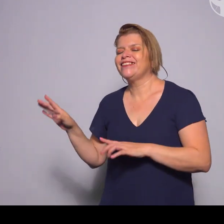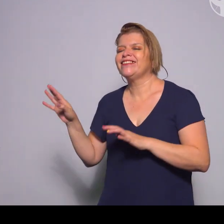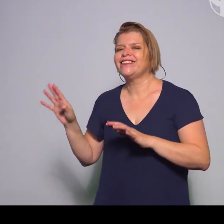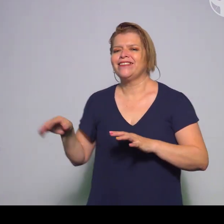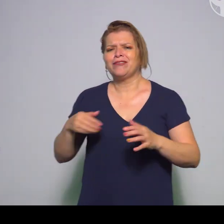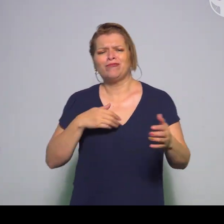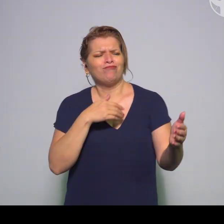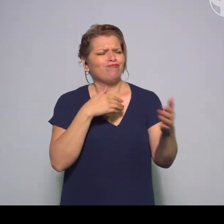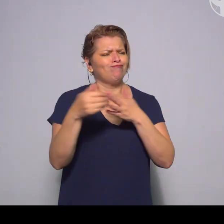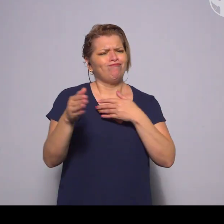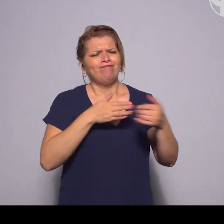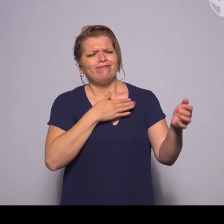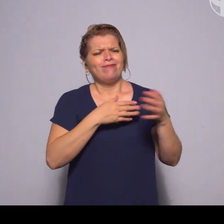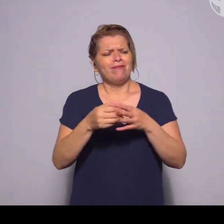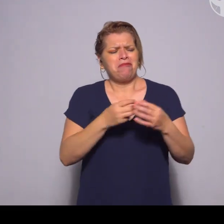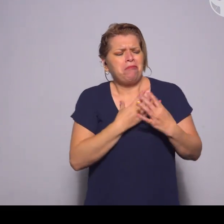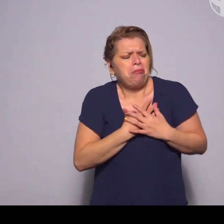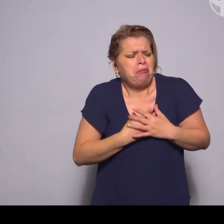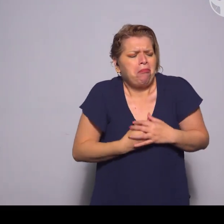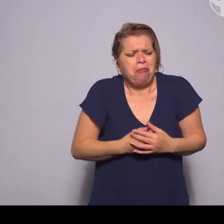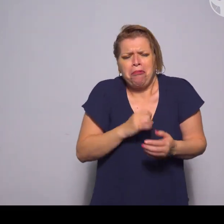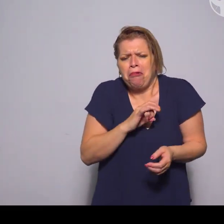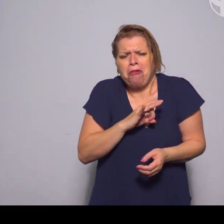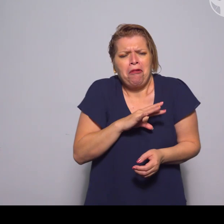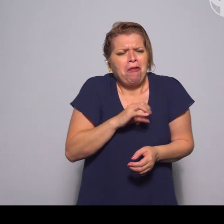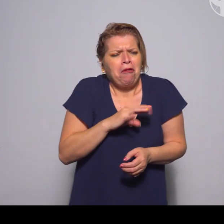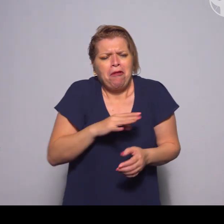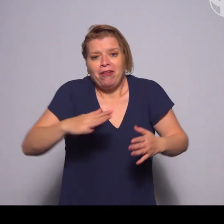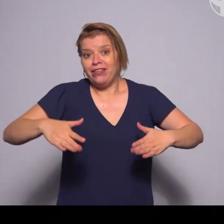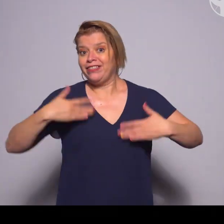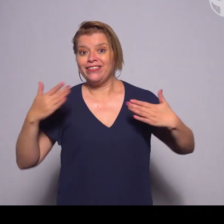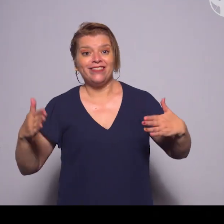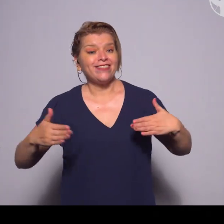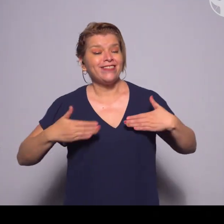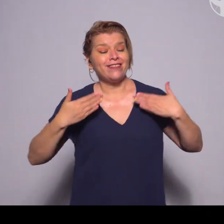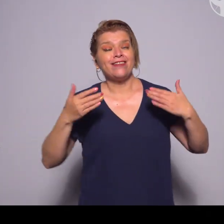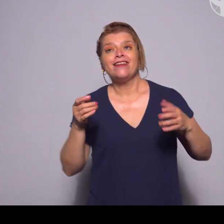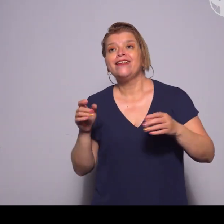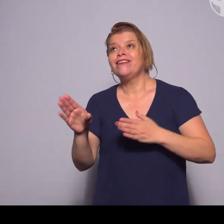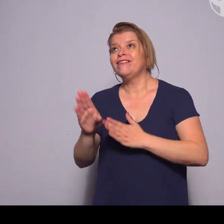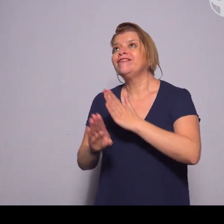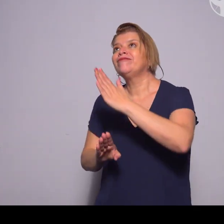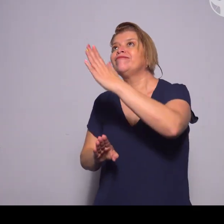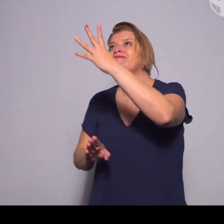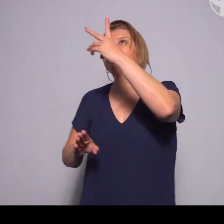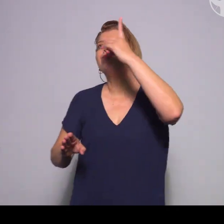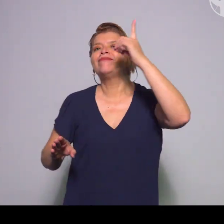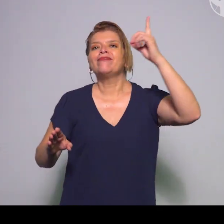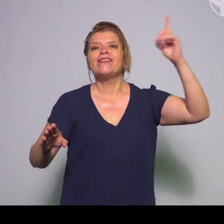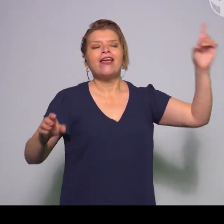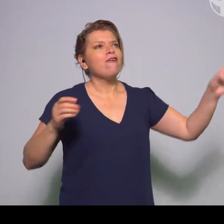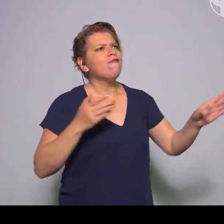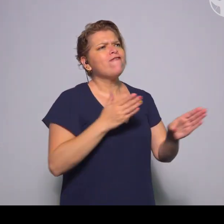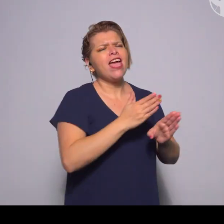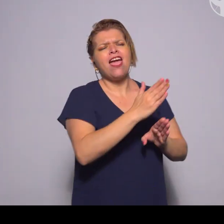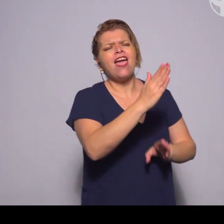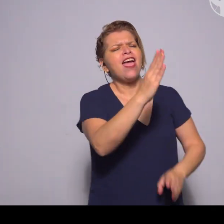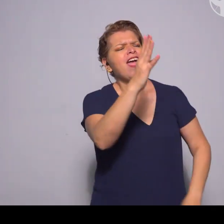en la tristeza, dolor y alegría. Fiel